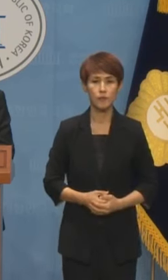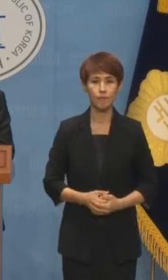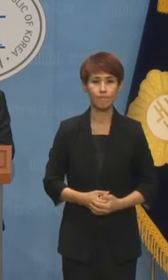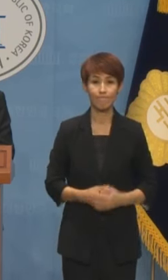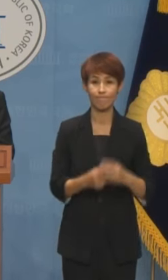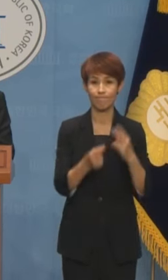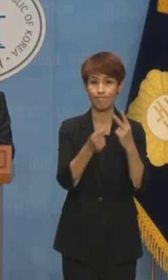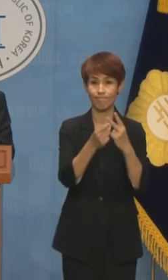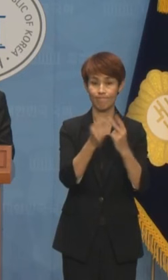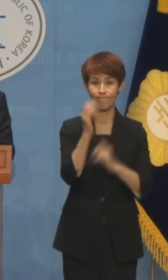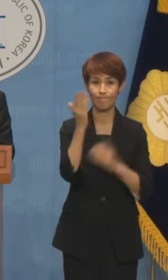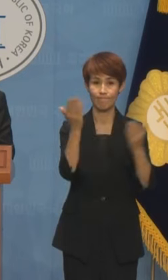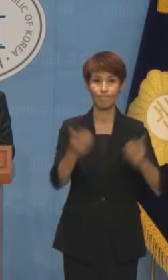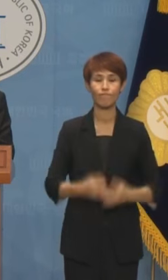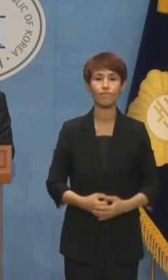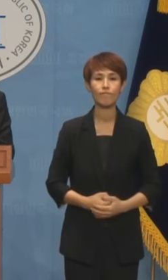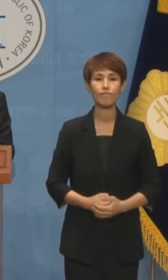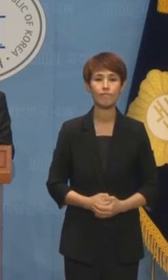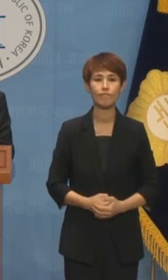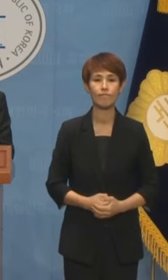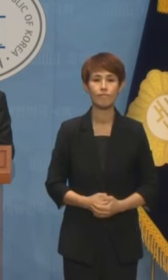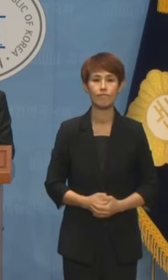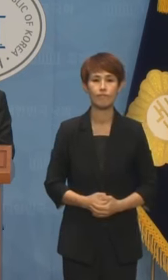네, 다음 브리핑 하겠습니다.